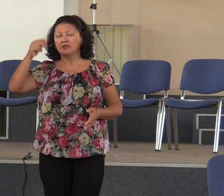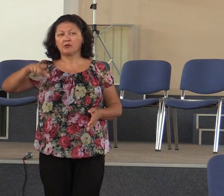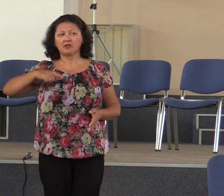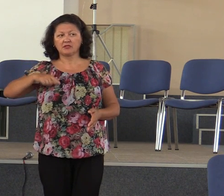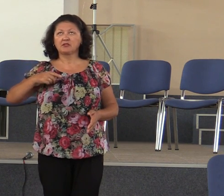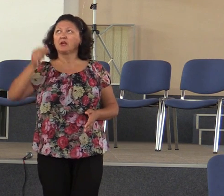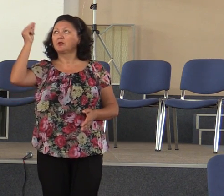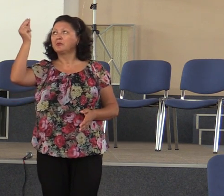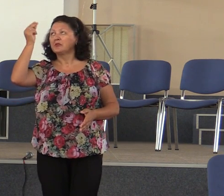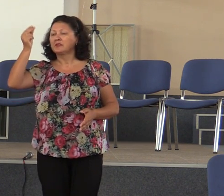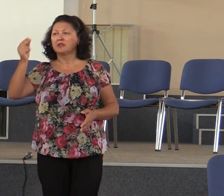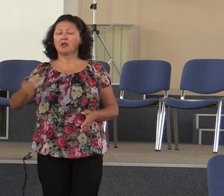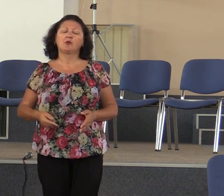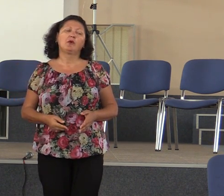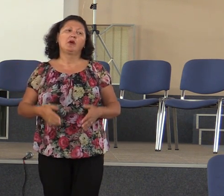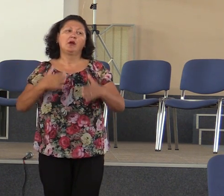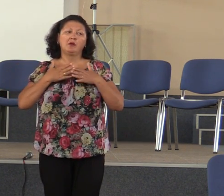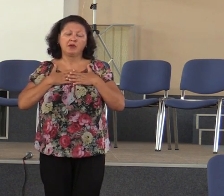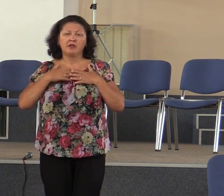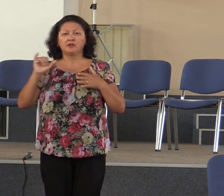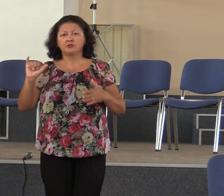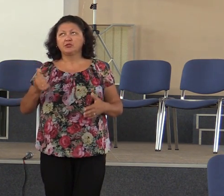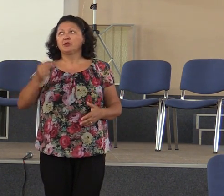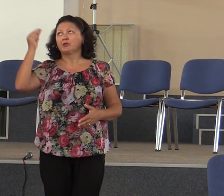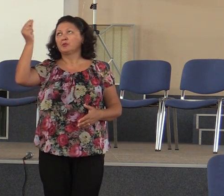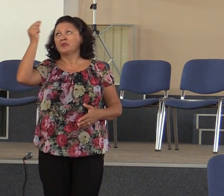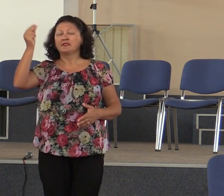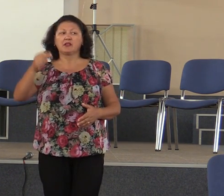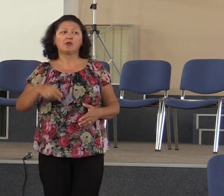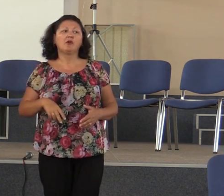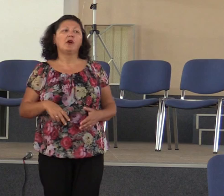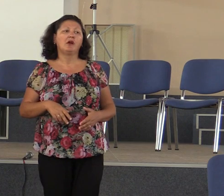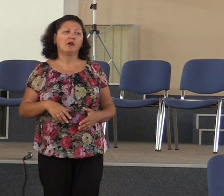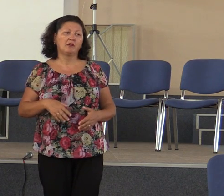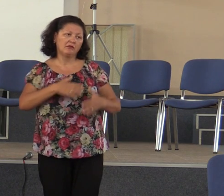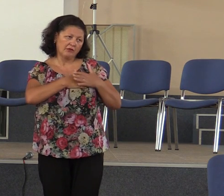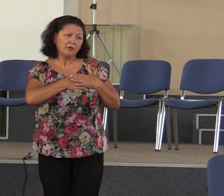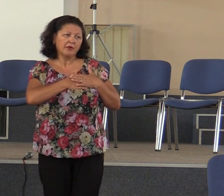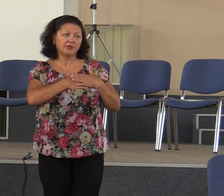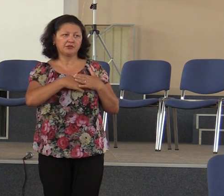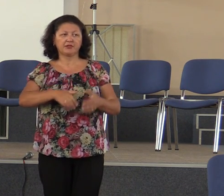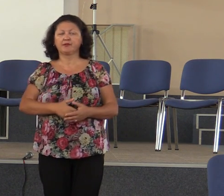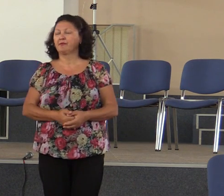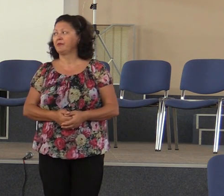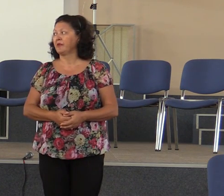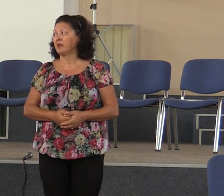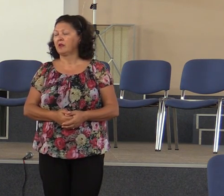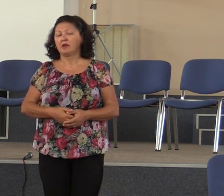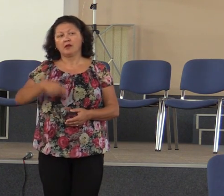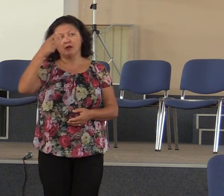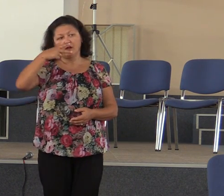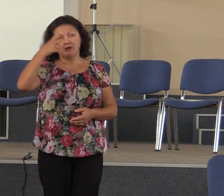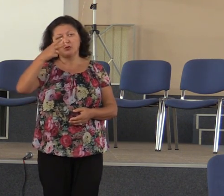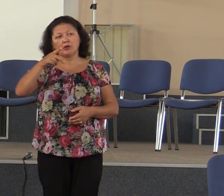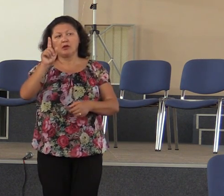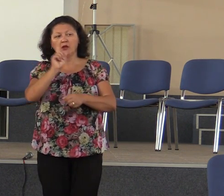s-a jertfit și că Dumnezeu vă prețuiește. Mă gândeam, și ăsta cel de-al doilea lucru pe care vreau